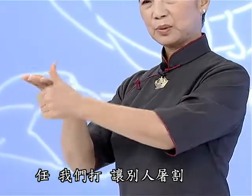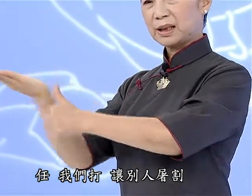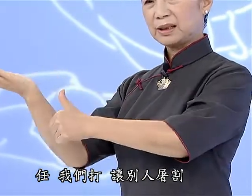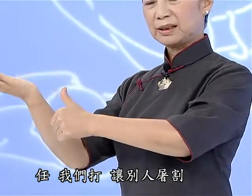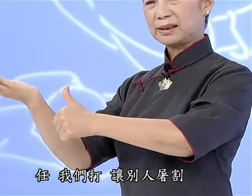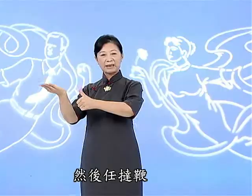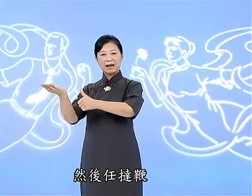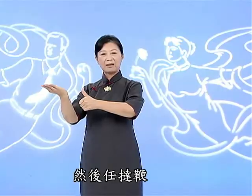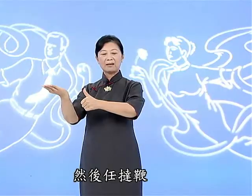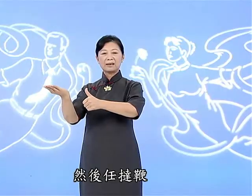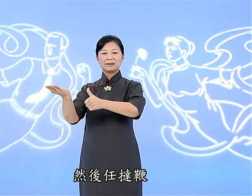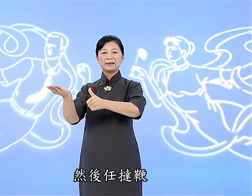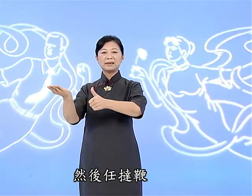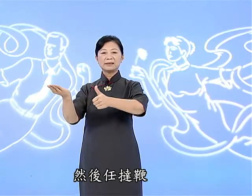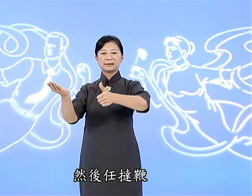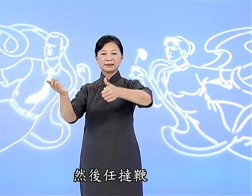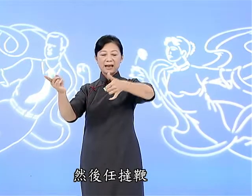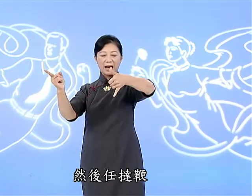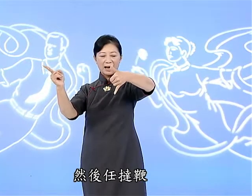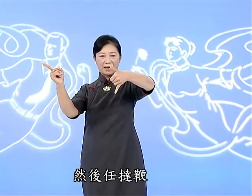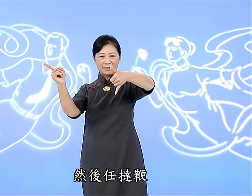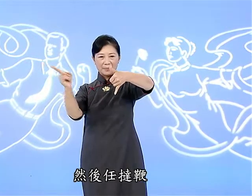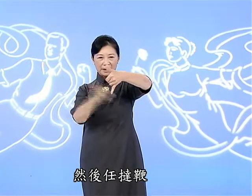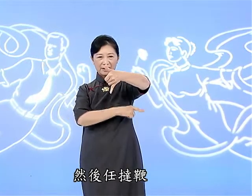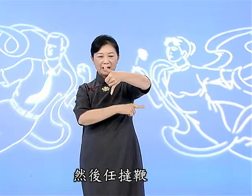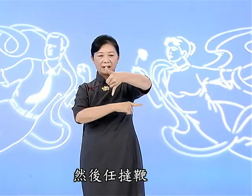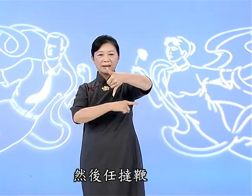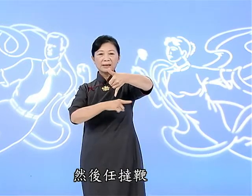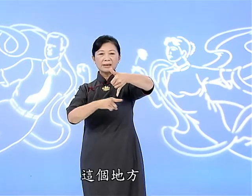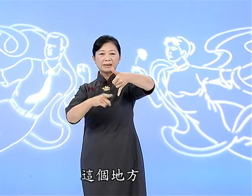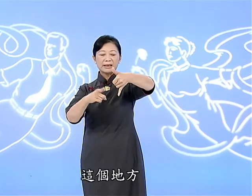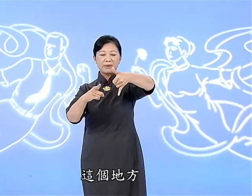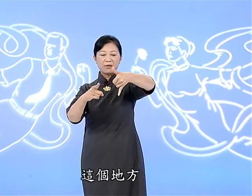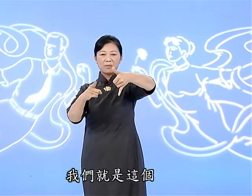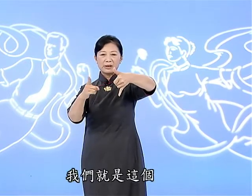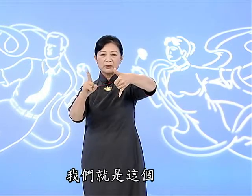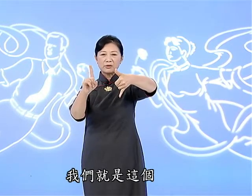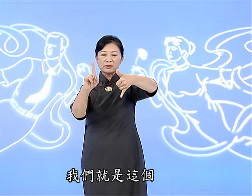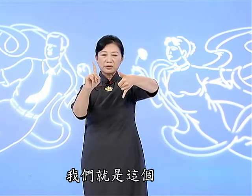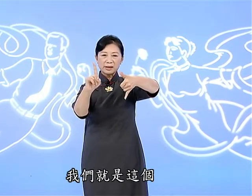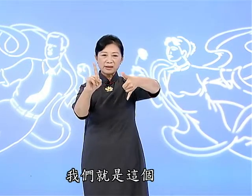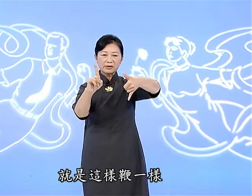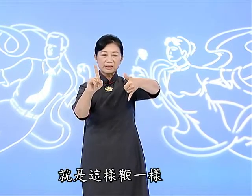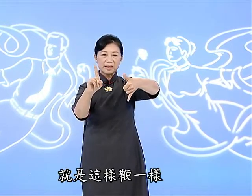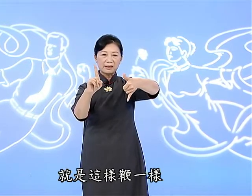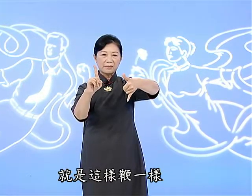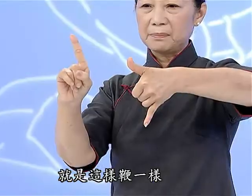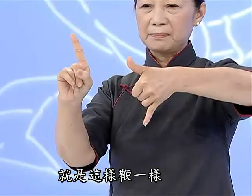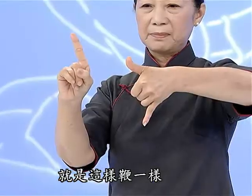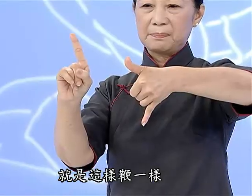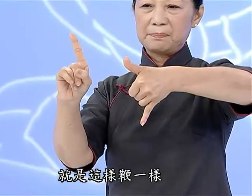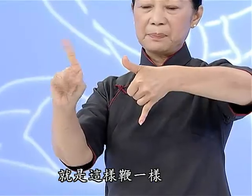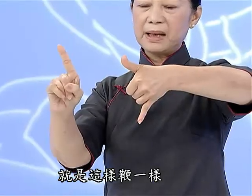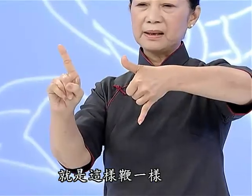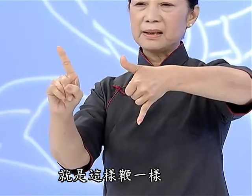歌，然后任打鞭。那这个地方我们就是这个就是像鞭一